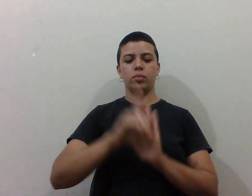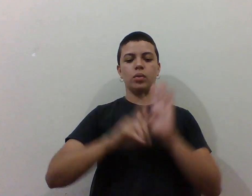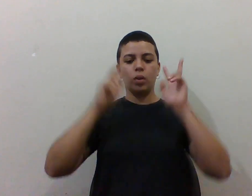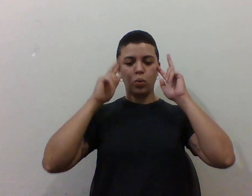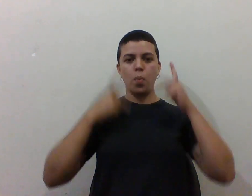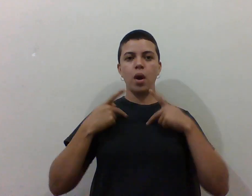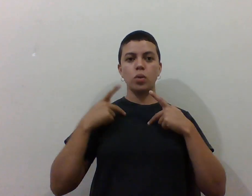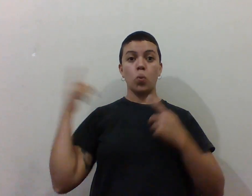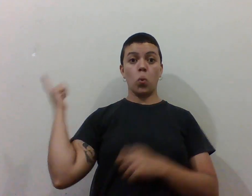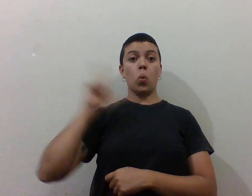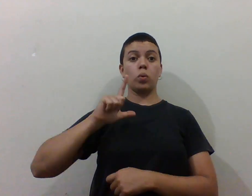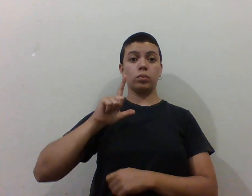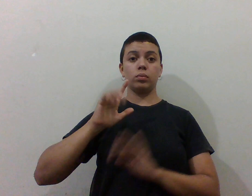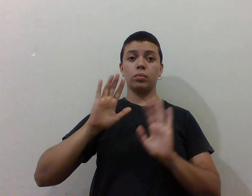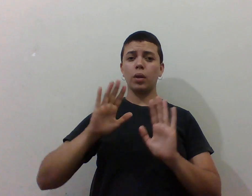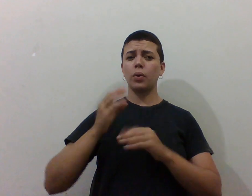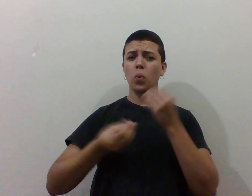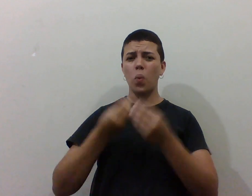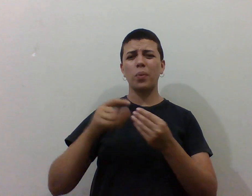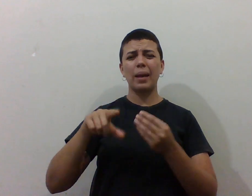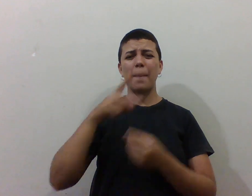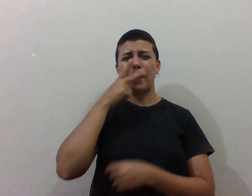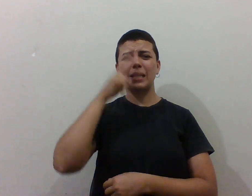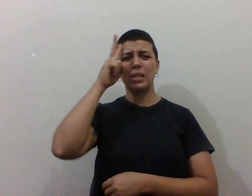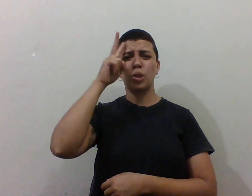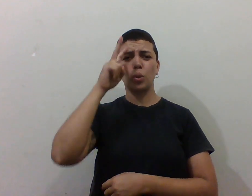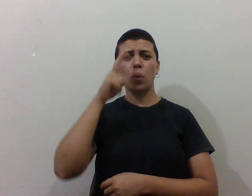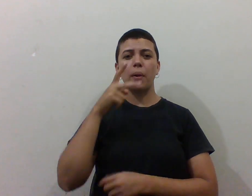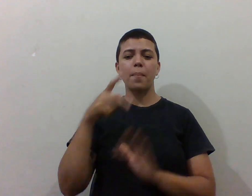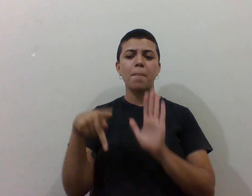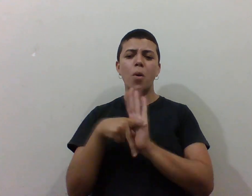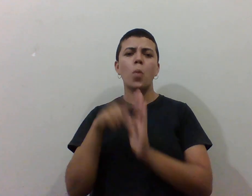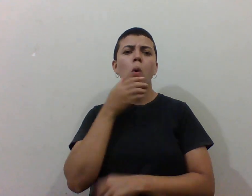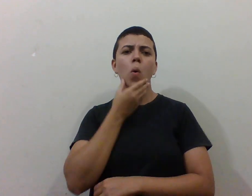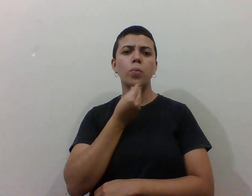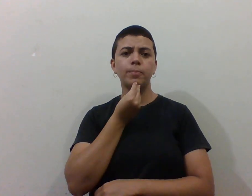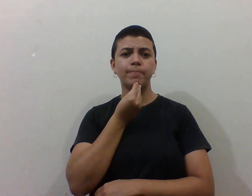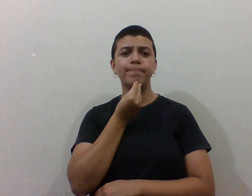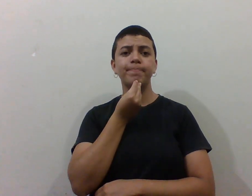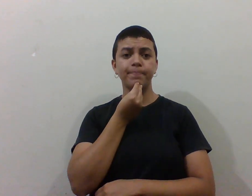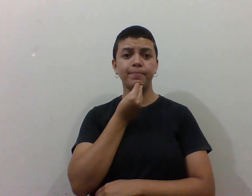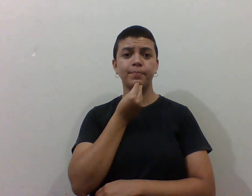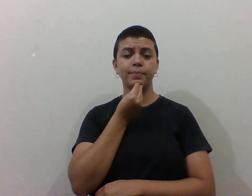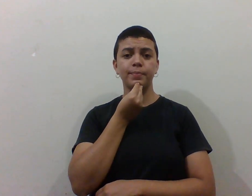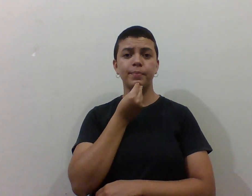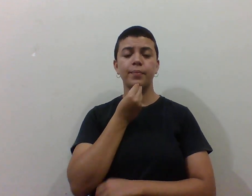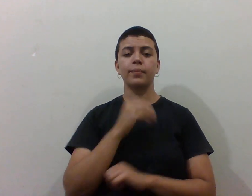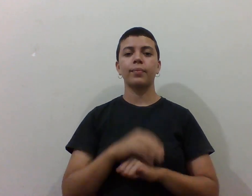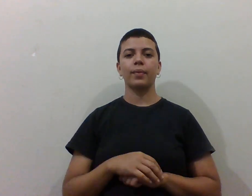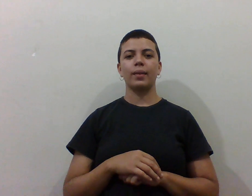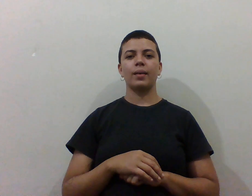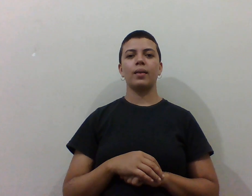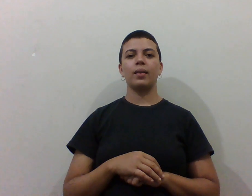é uma história muito masculina e focada numa figura que é um tipo ideal, que é o homem